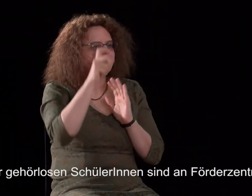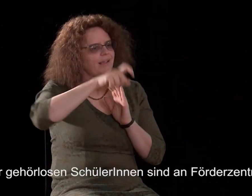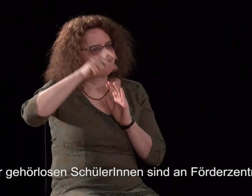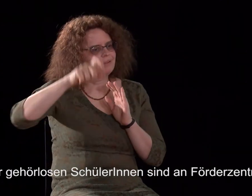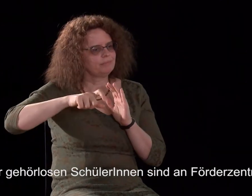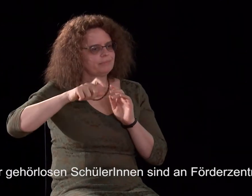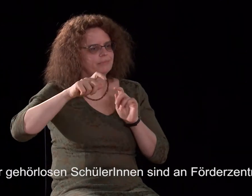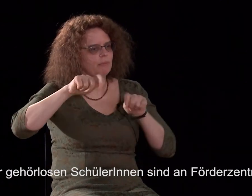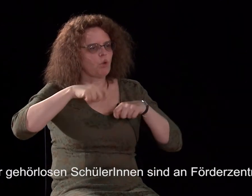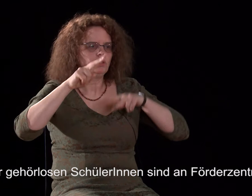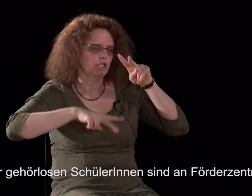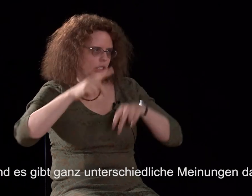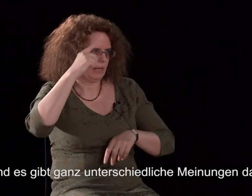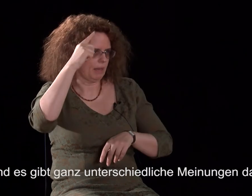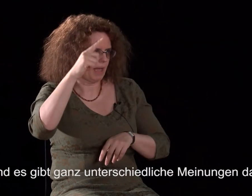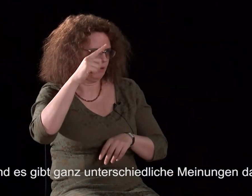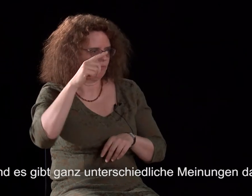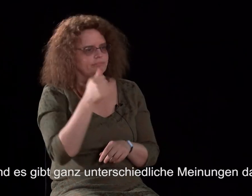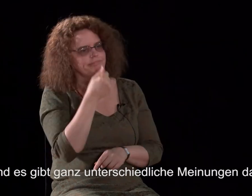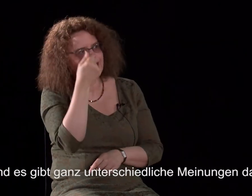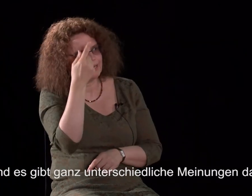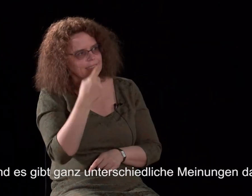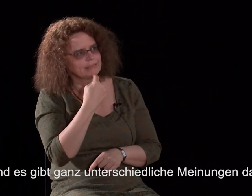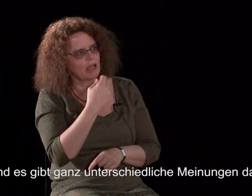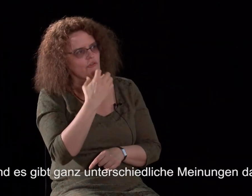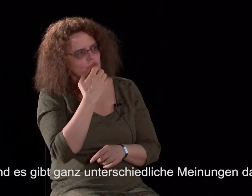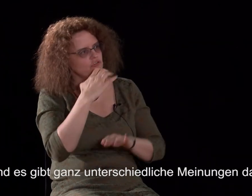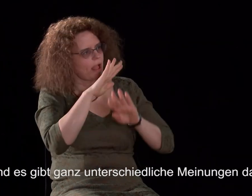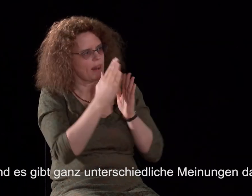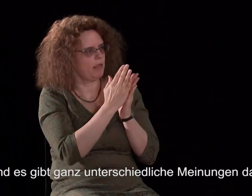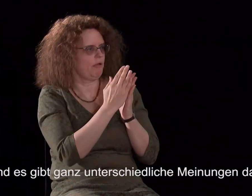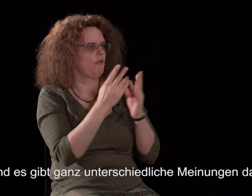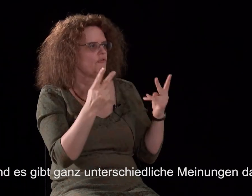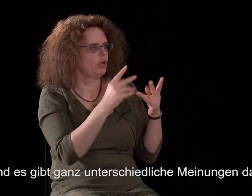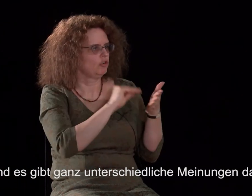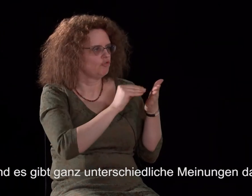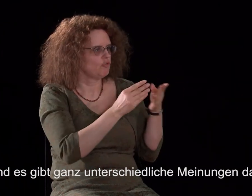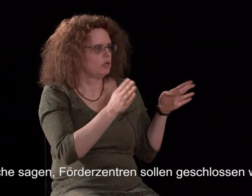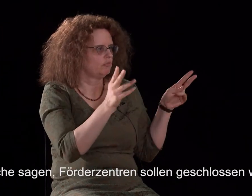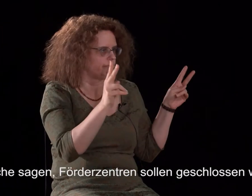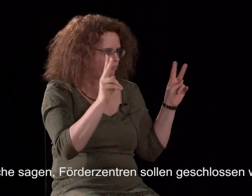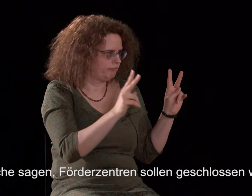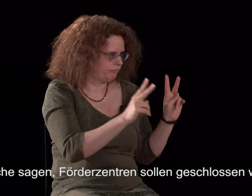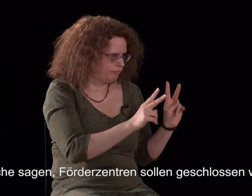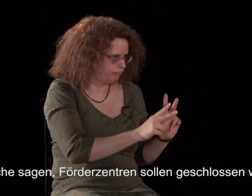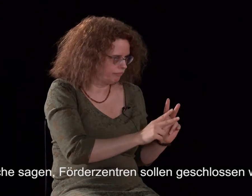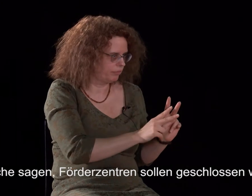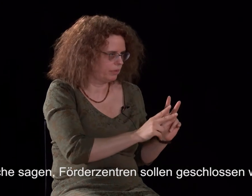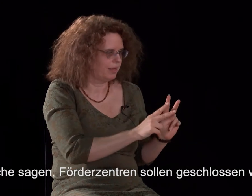sind an Förderzentren. Und es gibt ganz unterschiedliche Meinungen dazu. Manche sagen, Förderzentren sollen